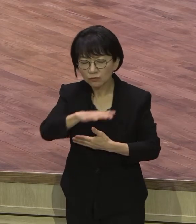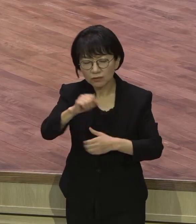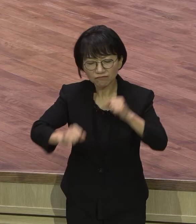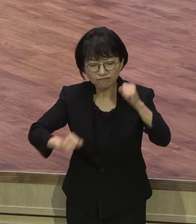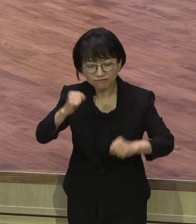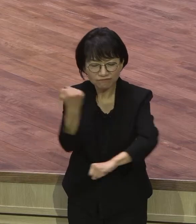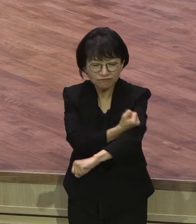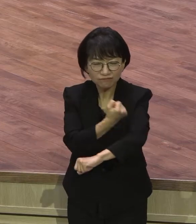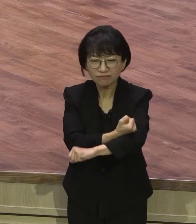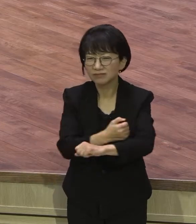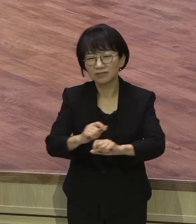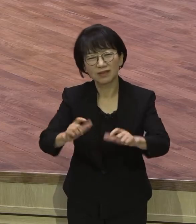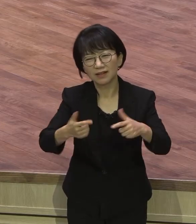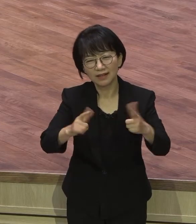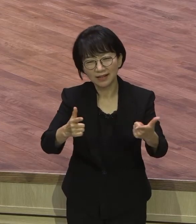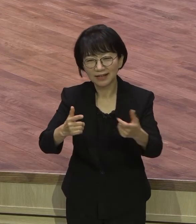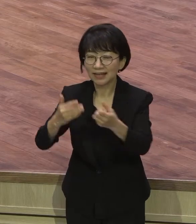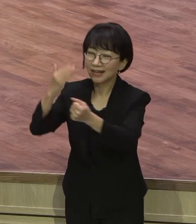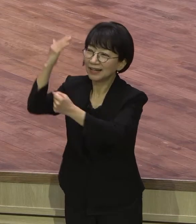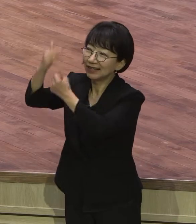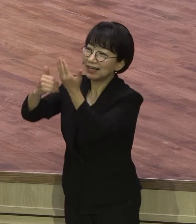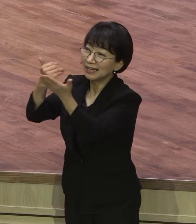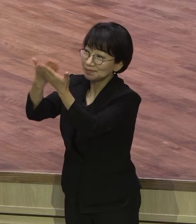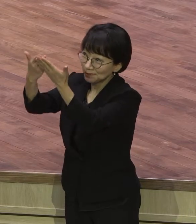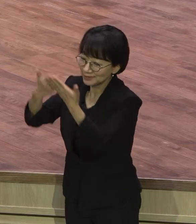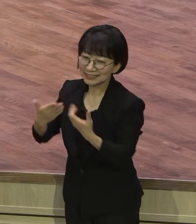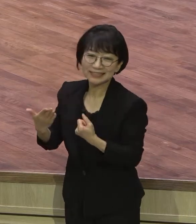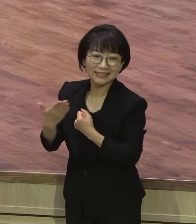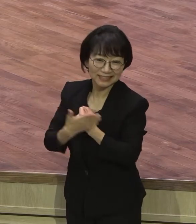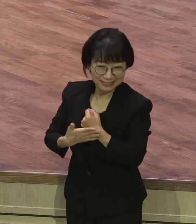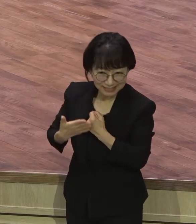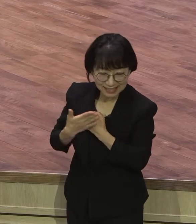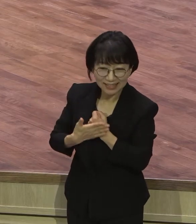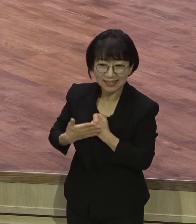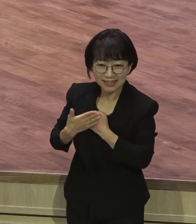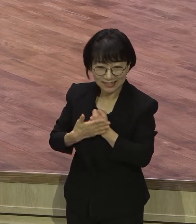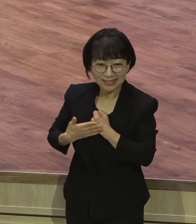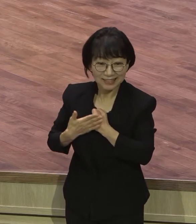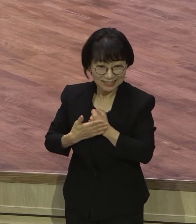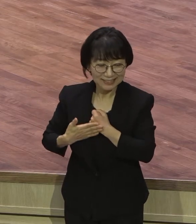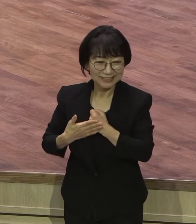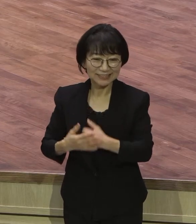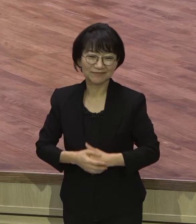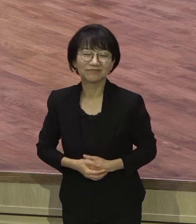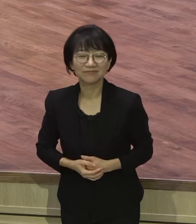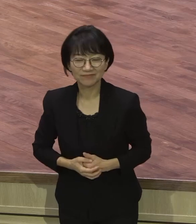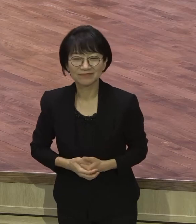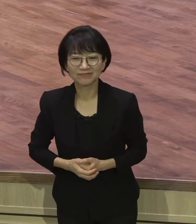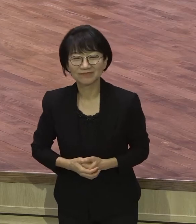말입니까? 전적인 하나님의 은혜다. 은혜, 은혜. 하나님 은혜.